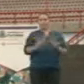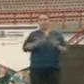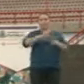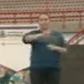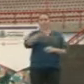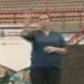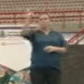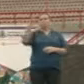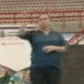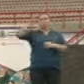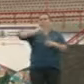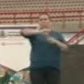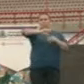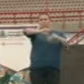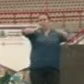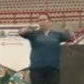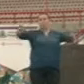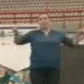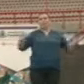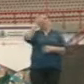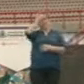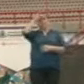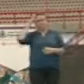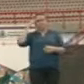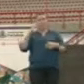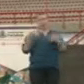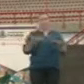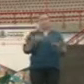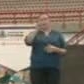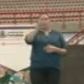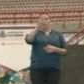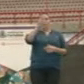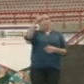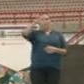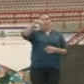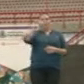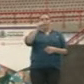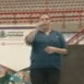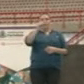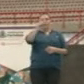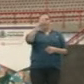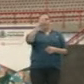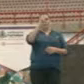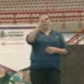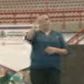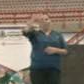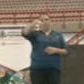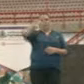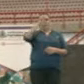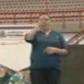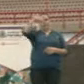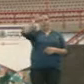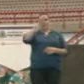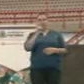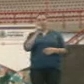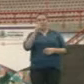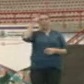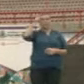grandes pensadores, tá? Então o Renascimento usou das artes para mudar a ideia de individualismo,